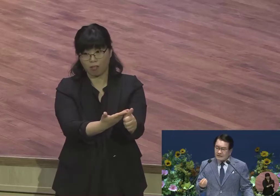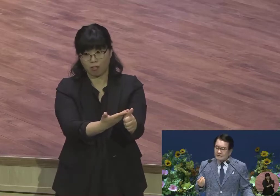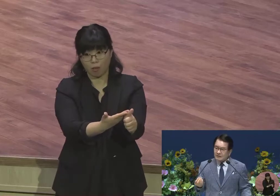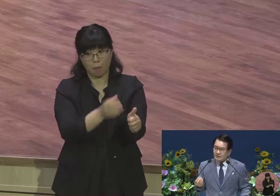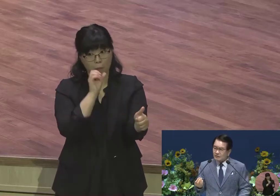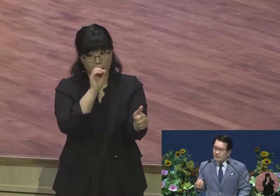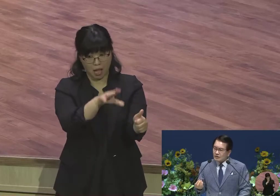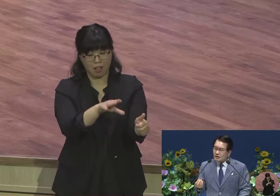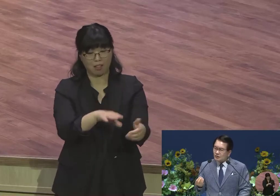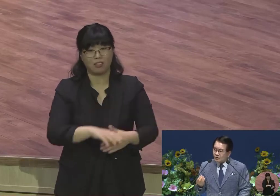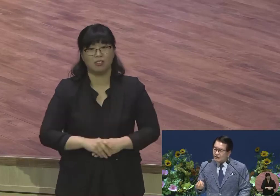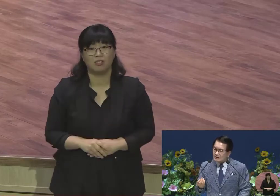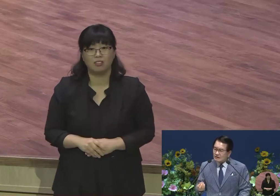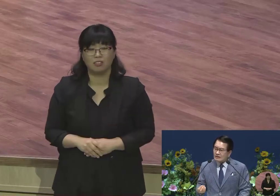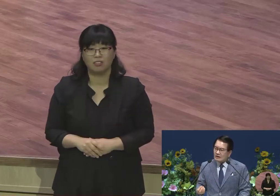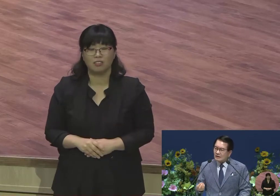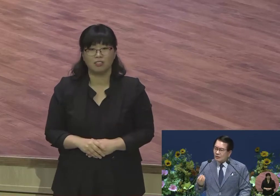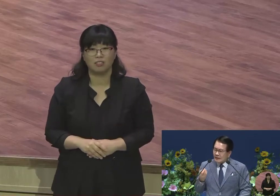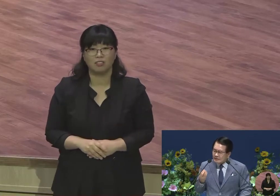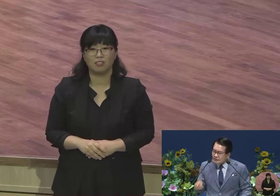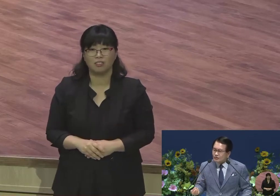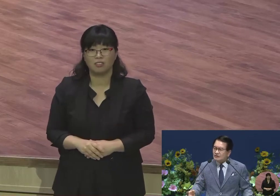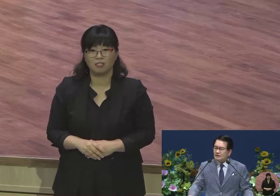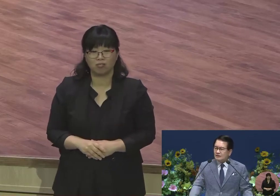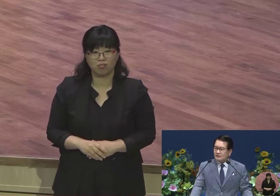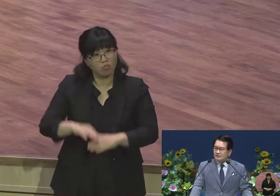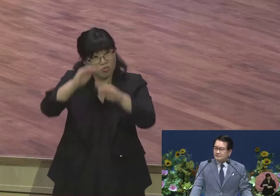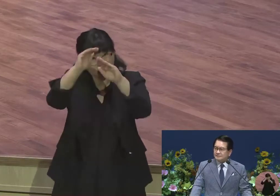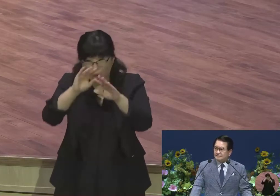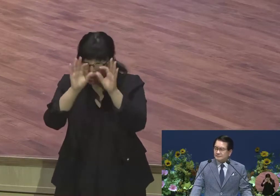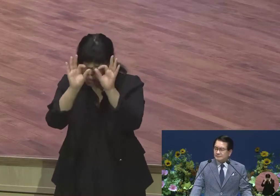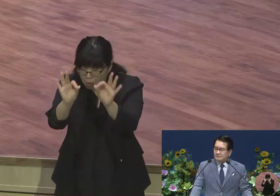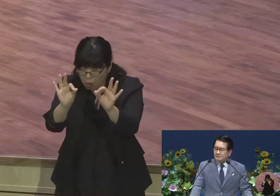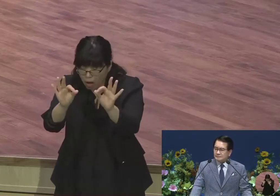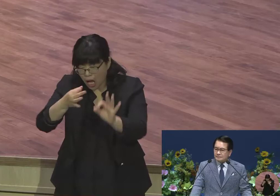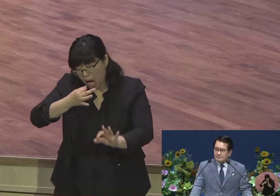이게 뭐요 이 동기 자체가 완전히 육신적인